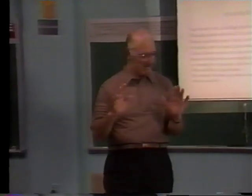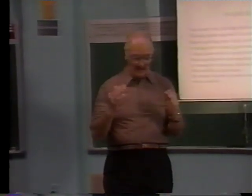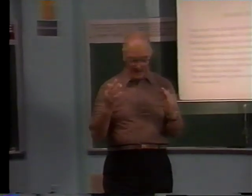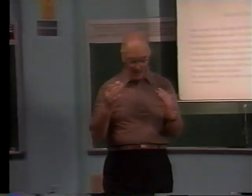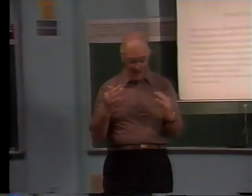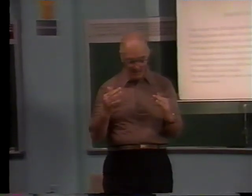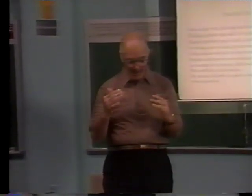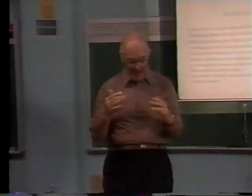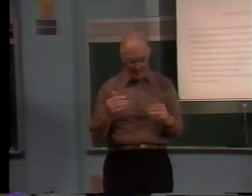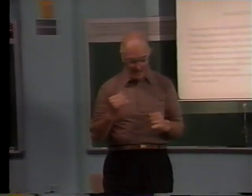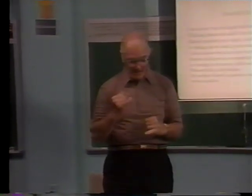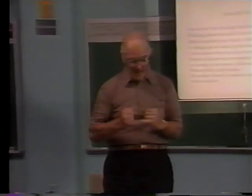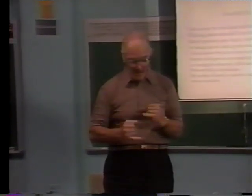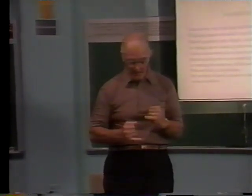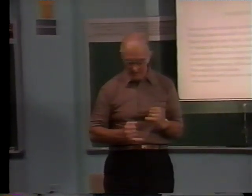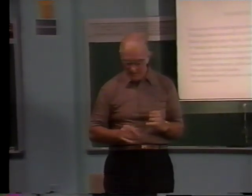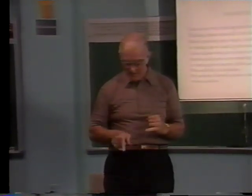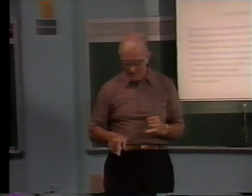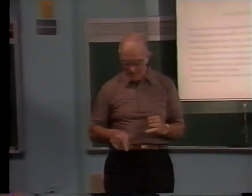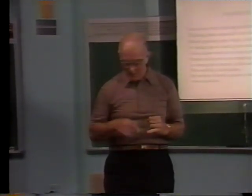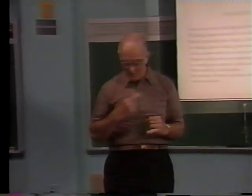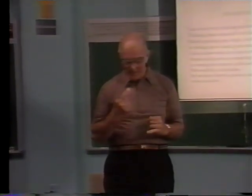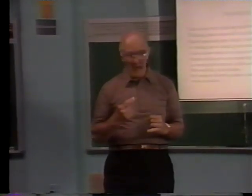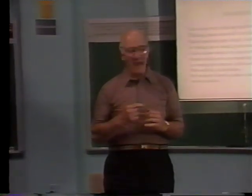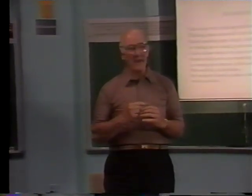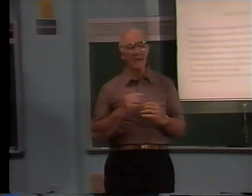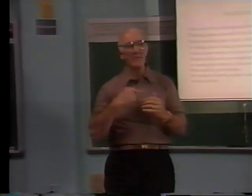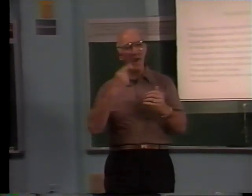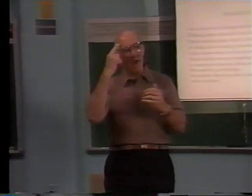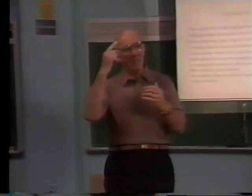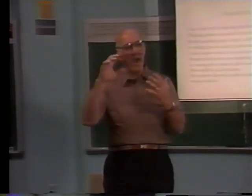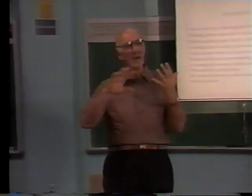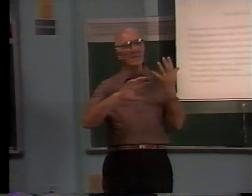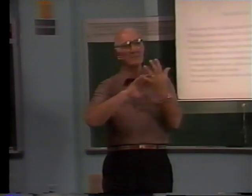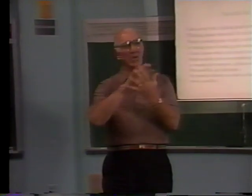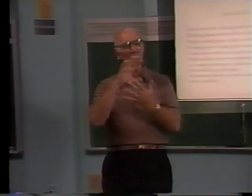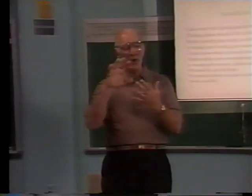and you come down near the end, and you say, my mind is blurred,